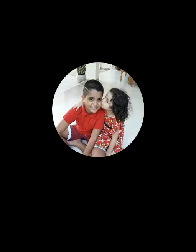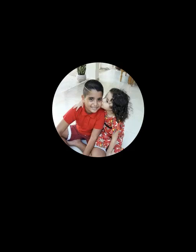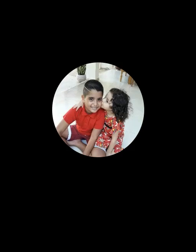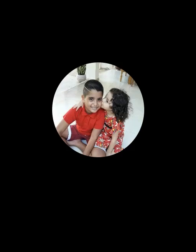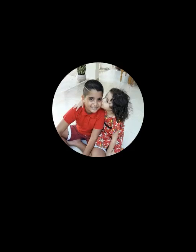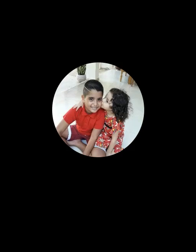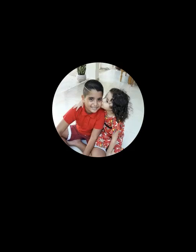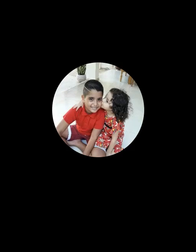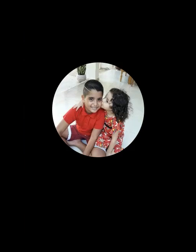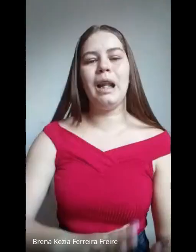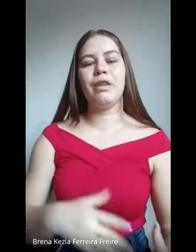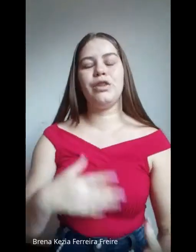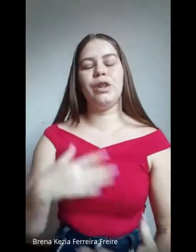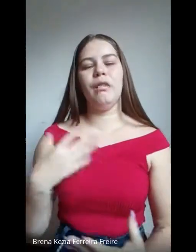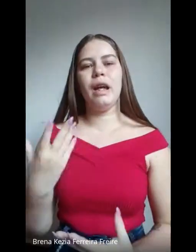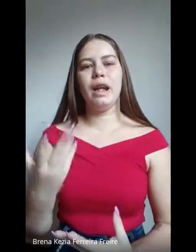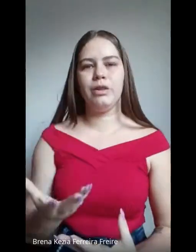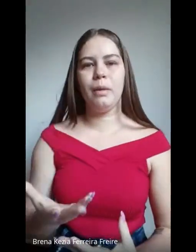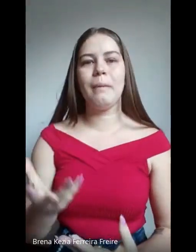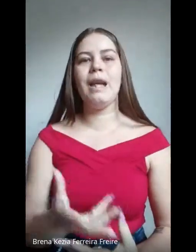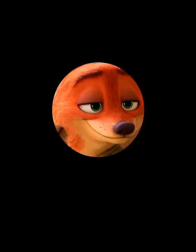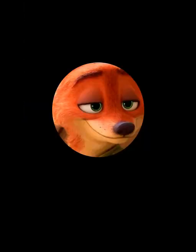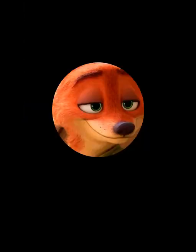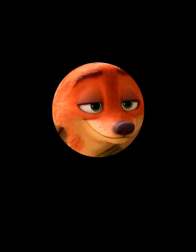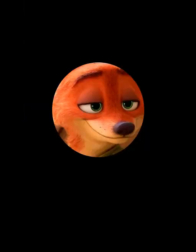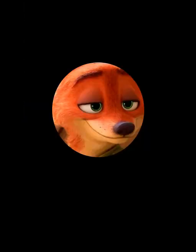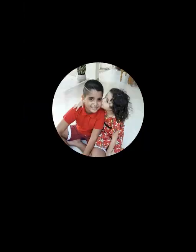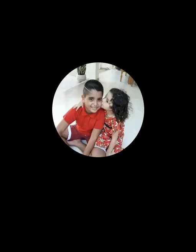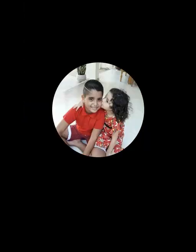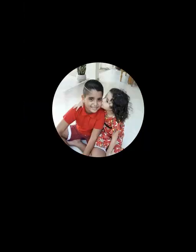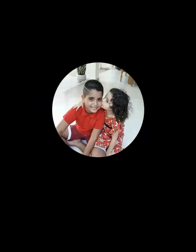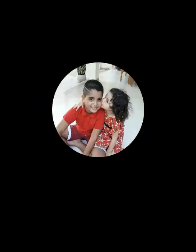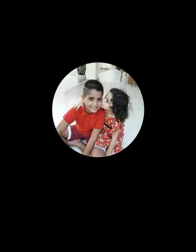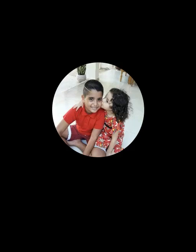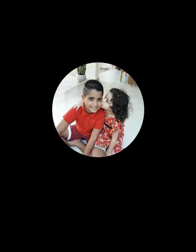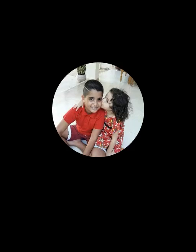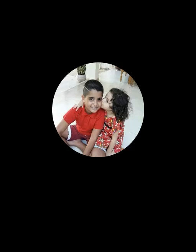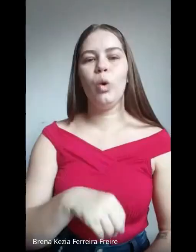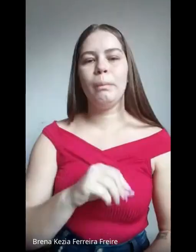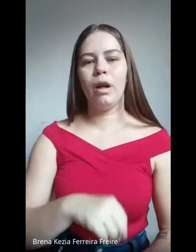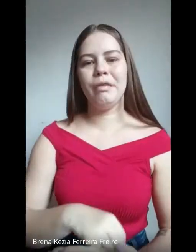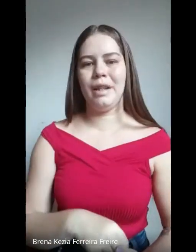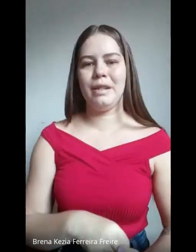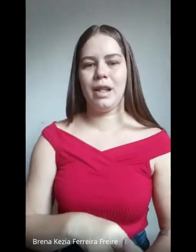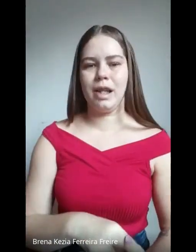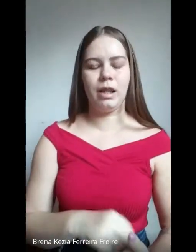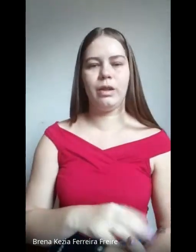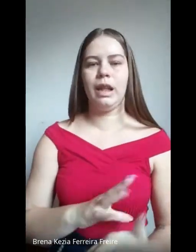sentido. Uma palavra diferente, mas com o mesmo Do mesmo sentido. um por vez, tá certo? Que eu não entendo